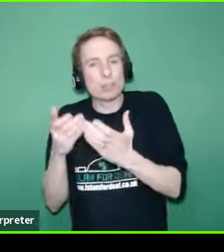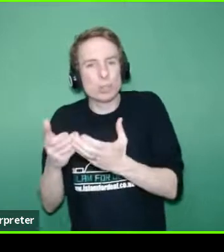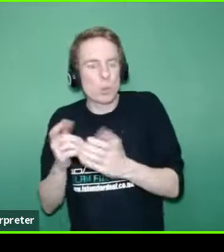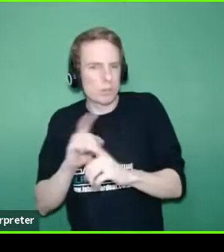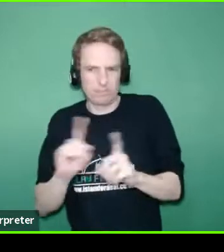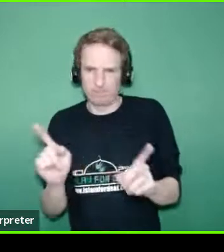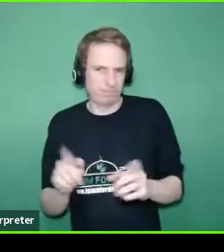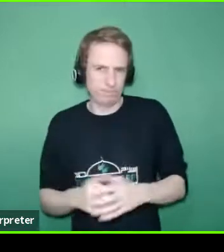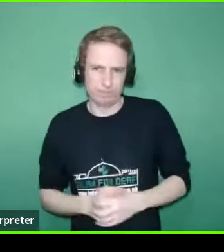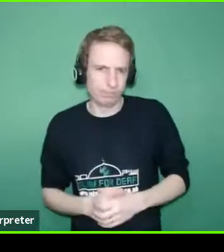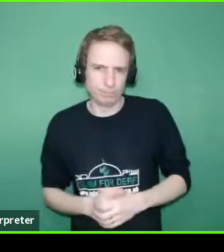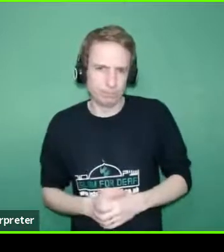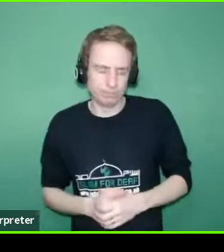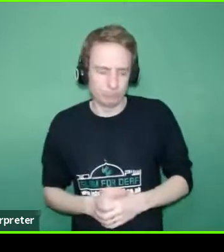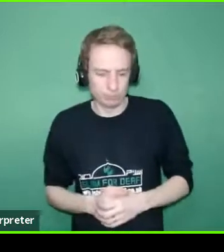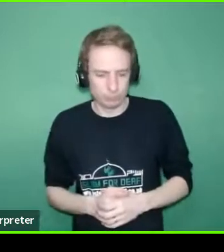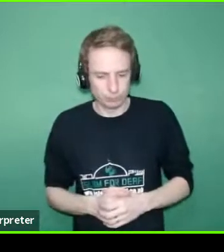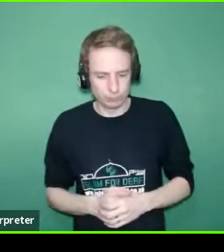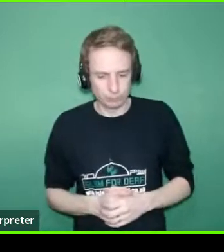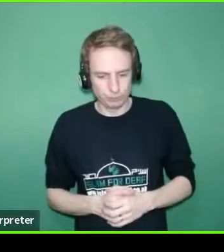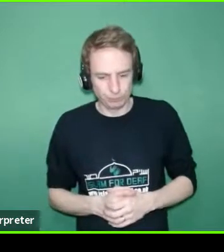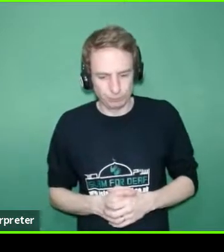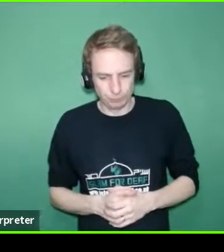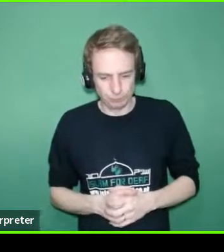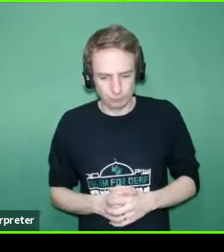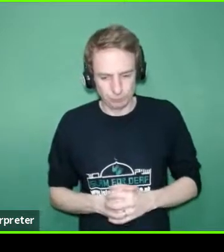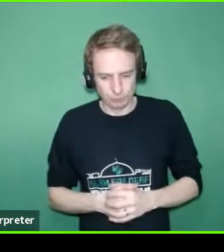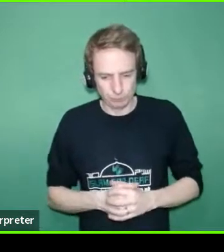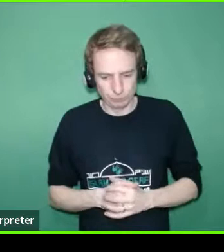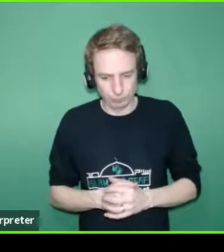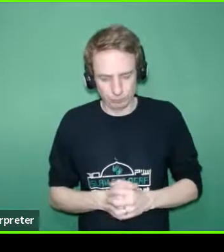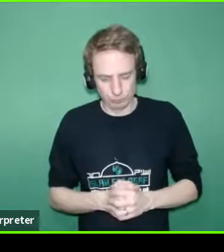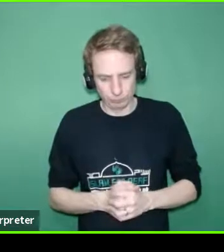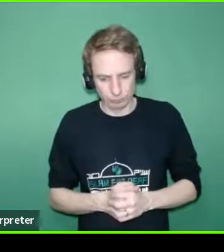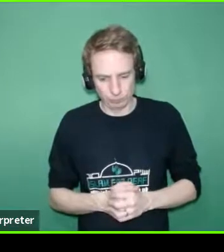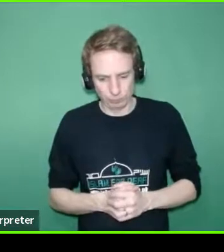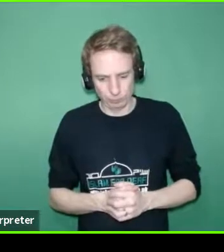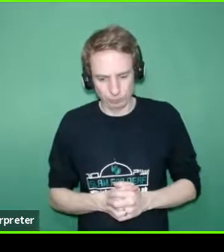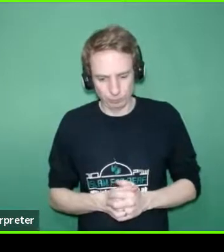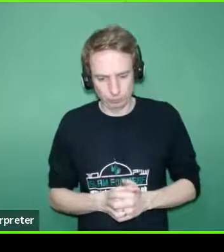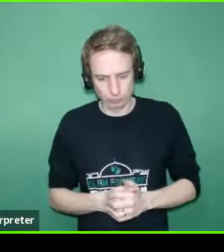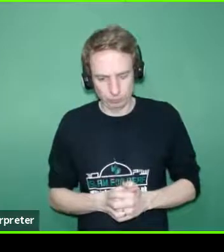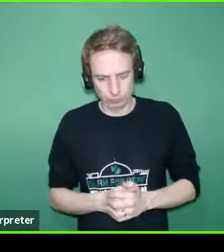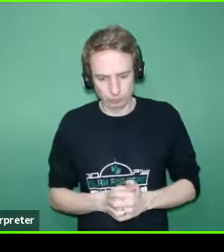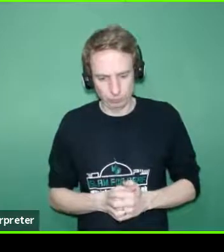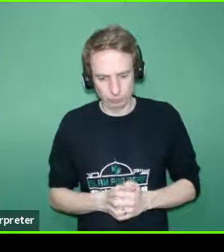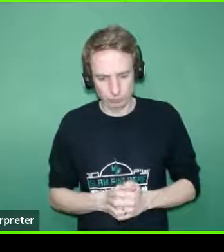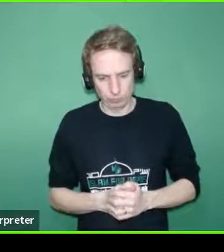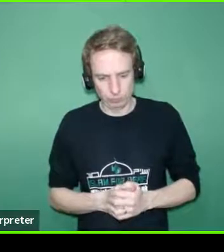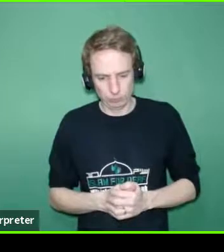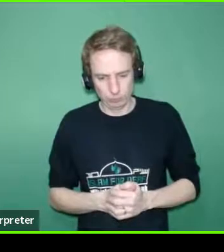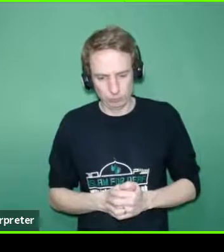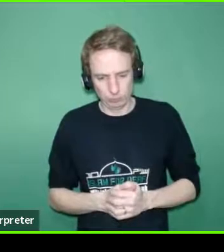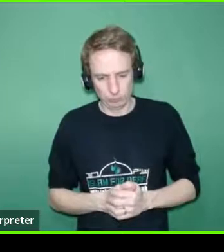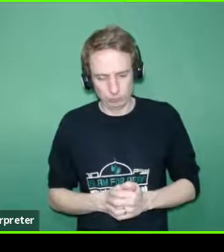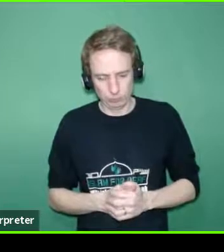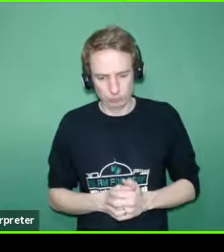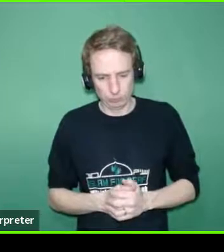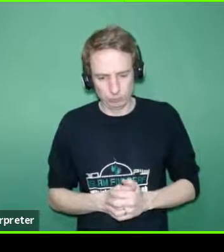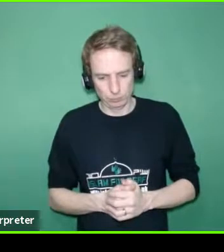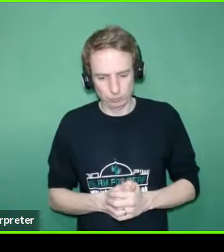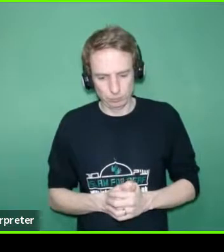بارك الله فيكم شيخنا. فيكم بارك الله وحفظكم ومتعكم بالصحة والعافية